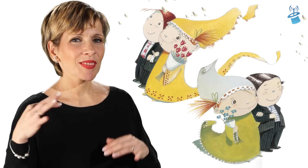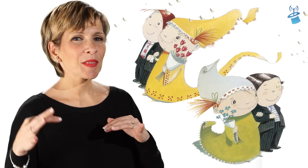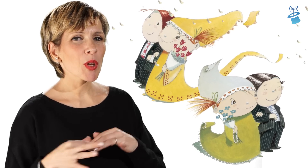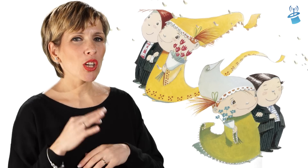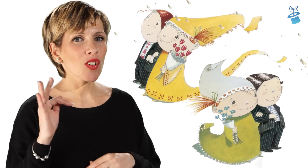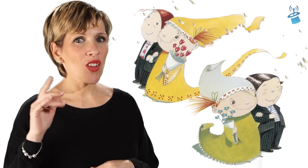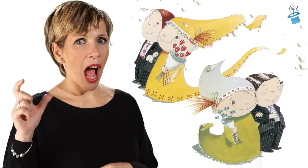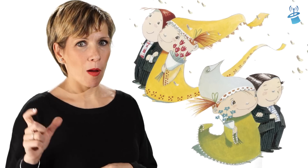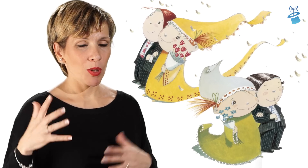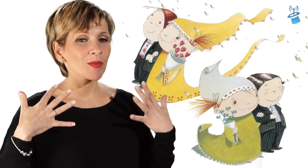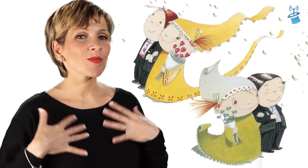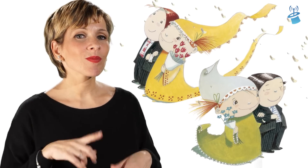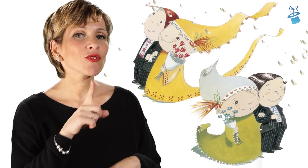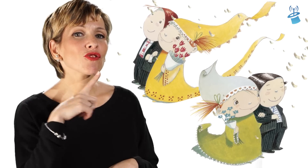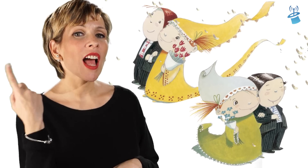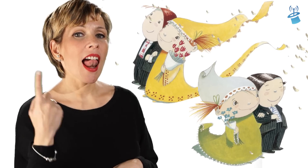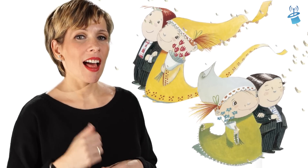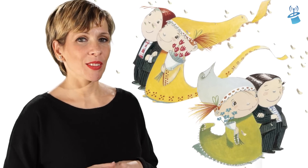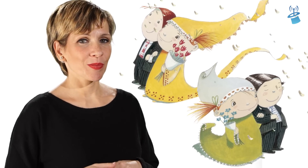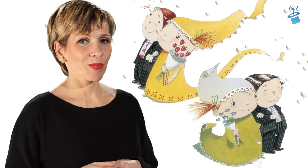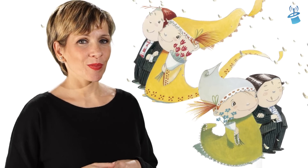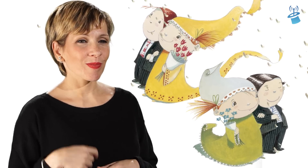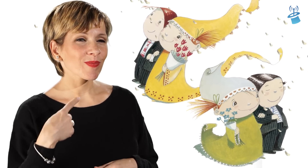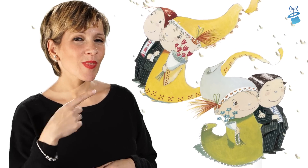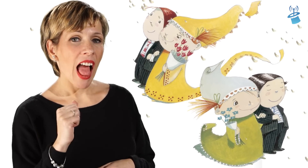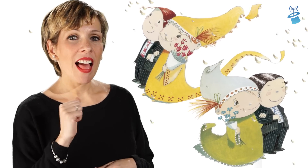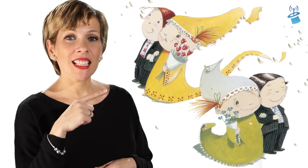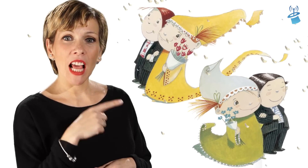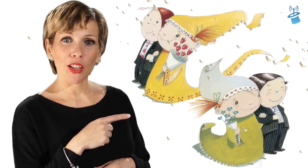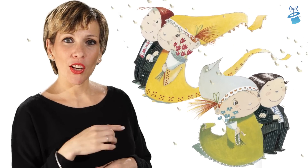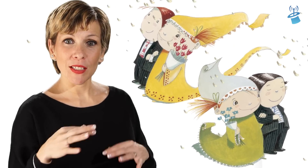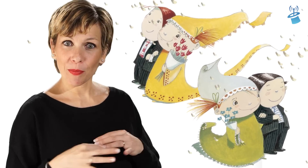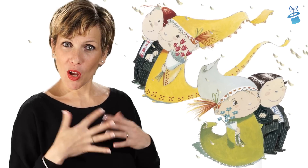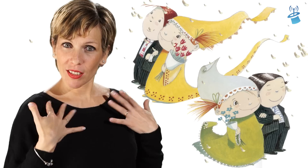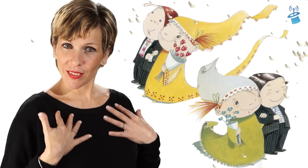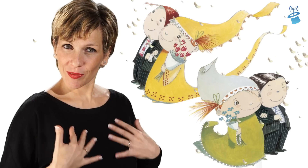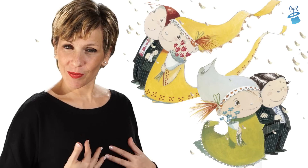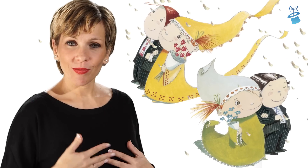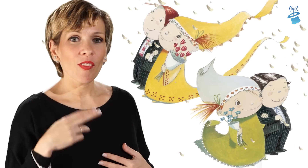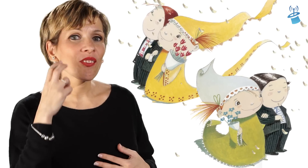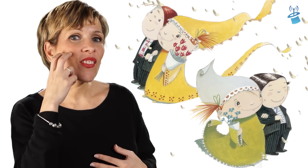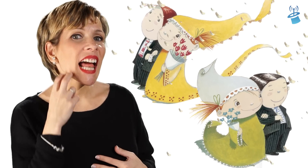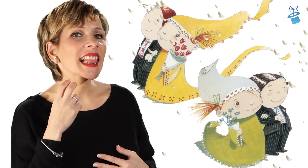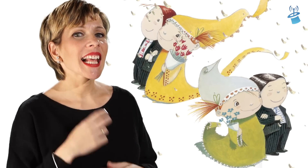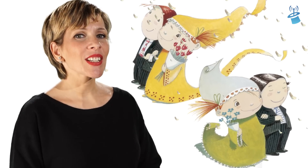Sposerò Fabio vestita di giallo e Alessandro vestita di verde.